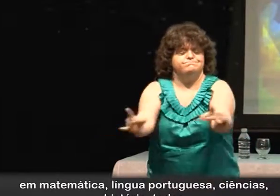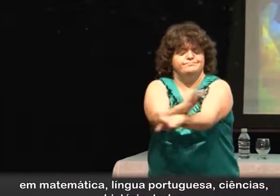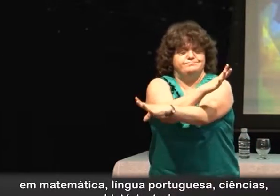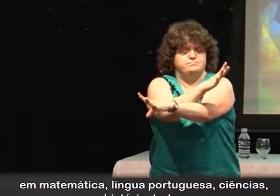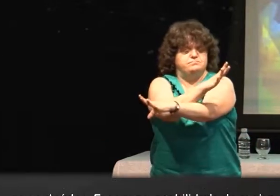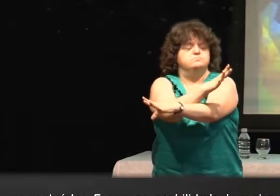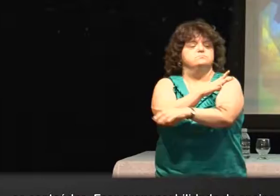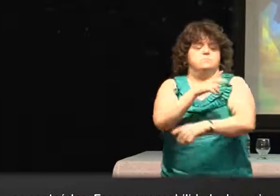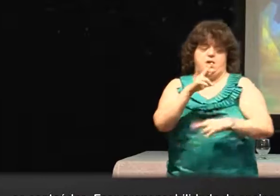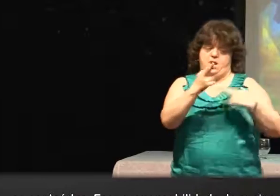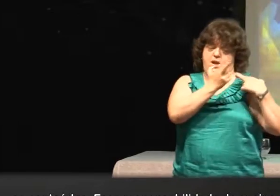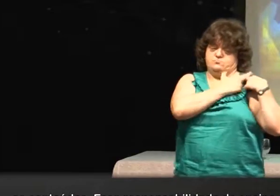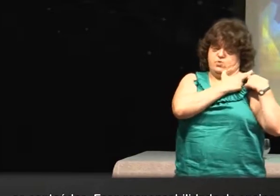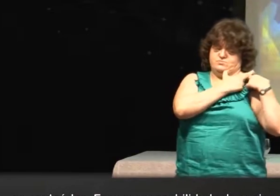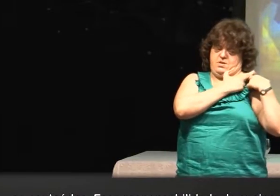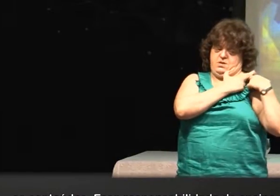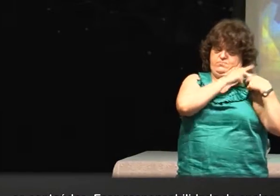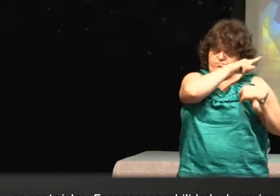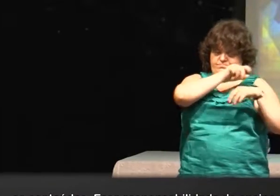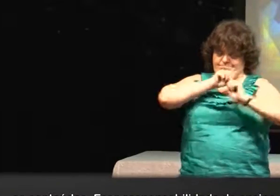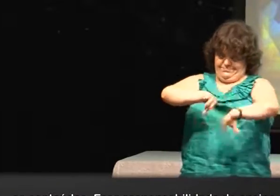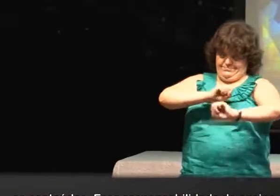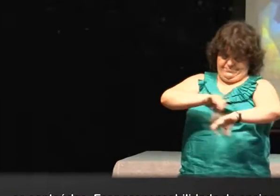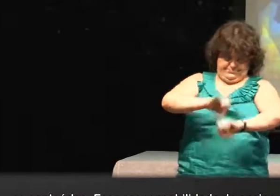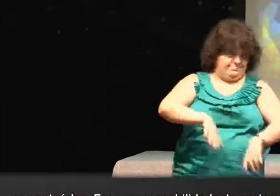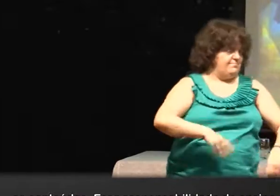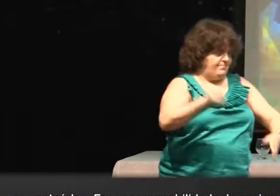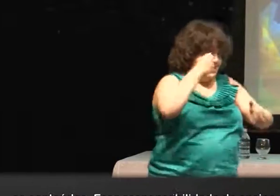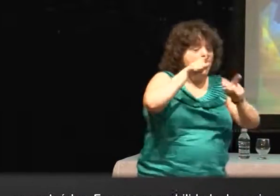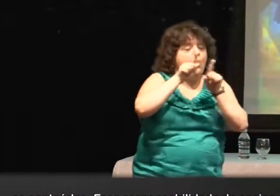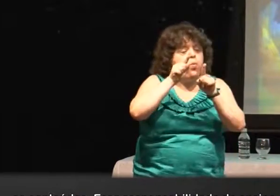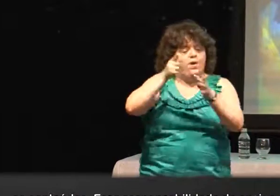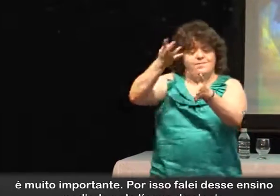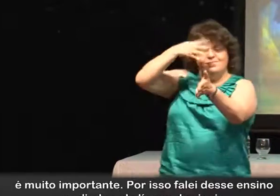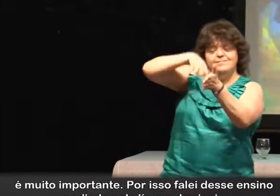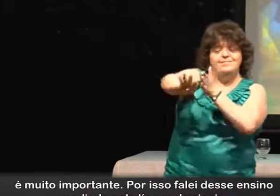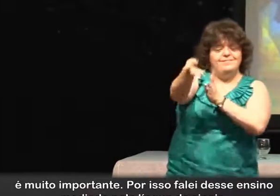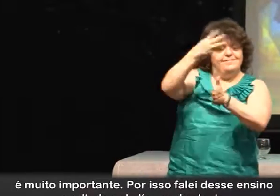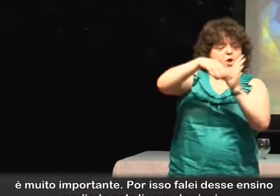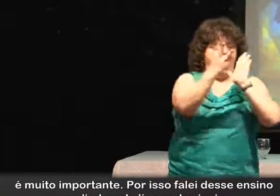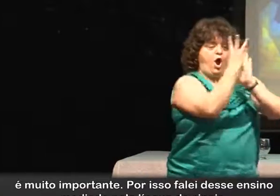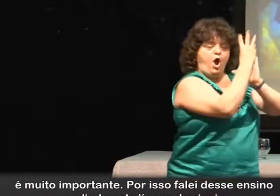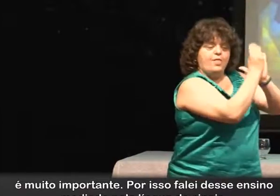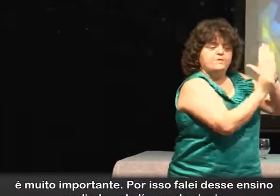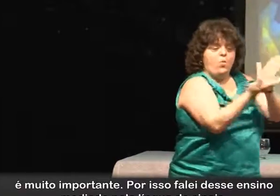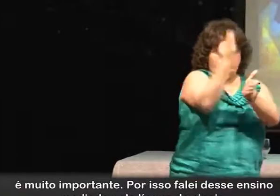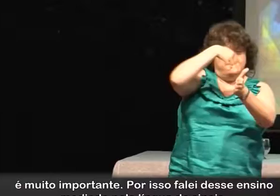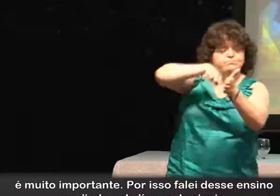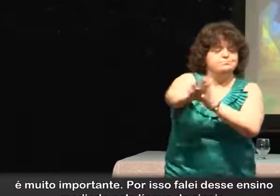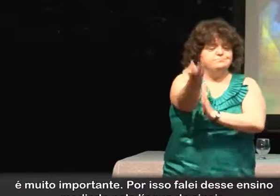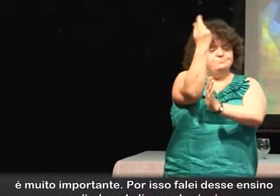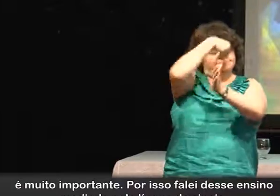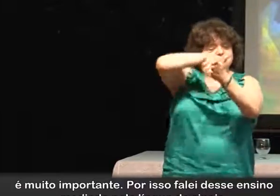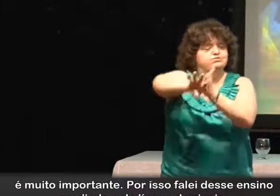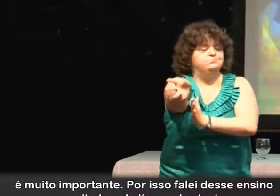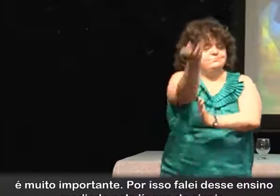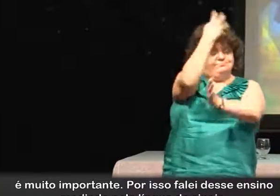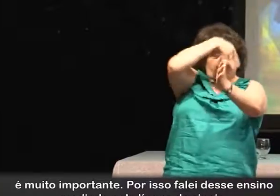todos os conteúdos, essa responsabilidade de ensino é muito importante. Por isso que eu falei